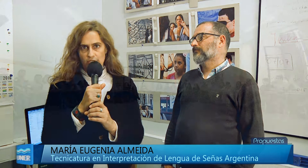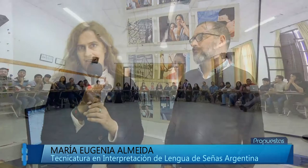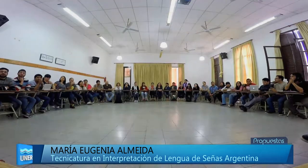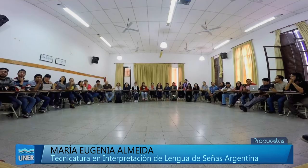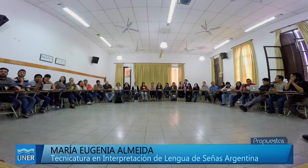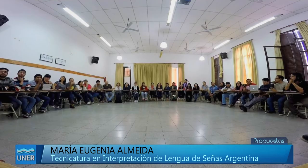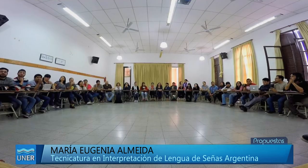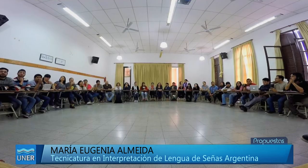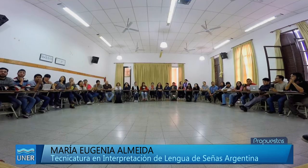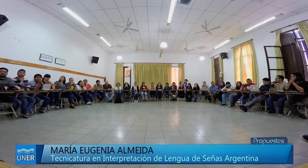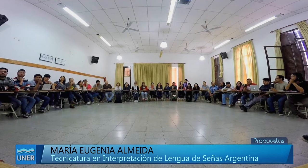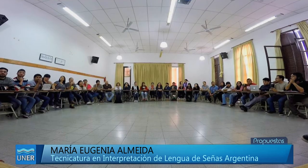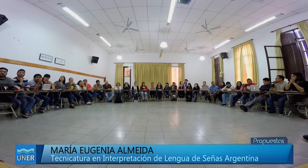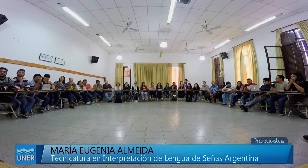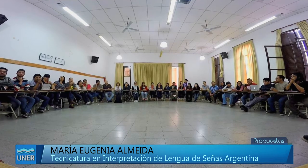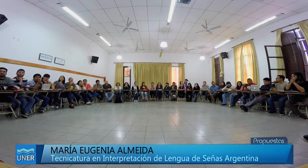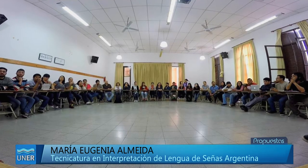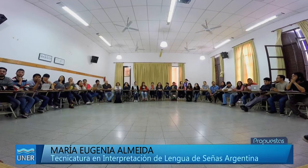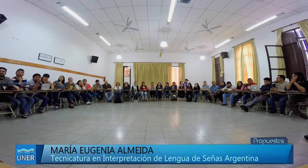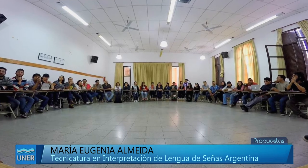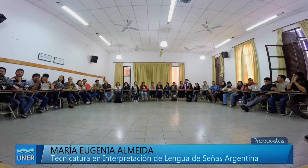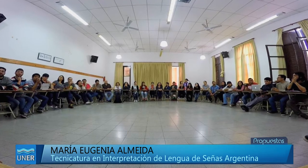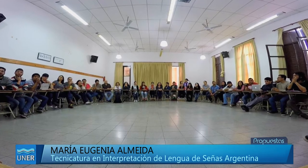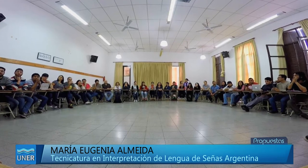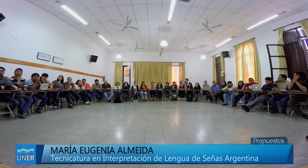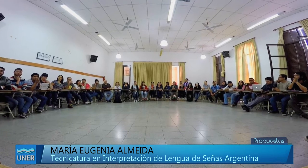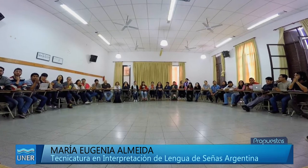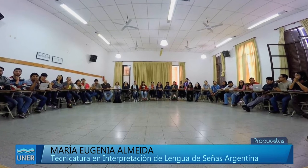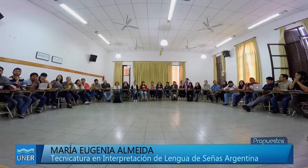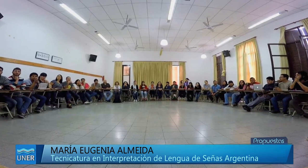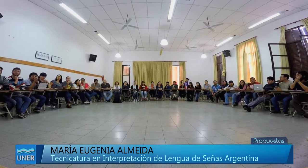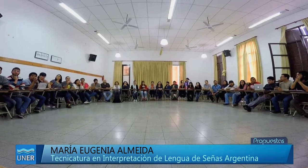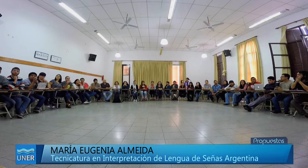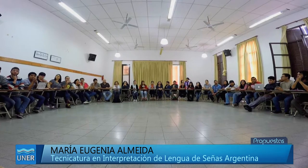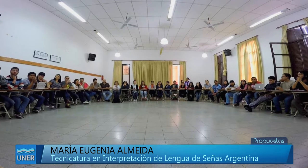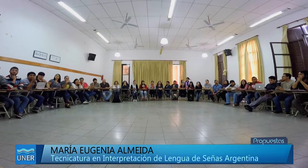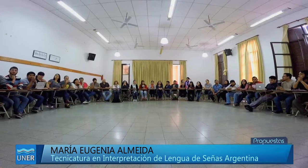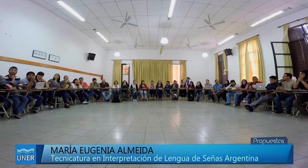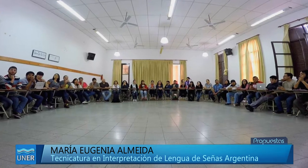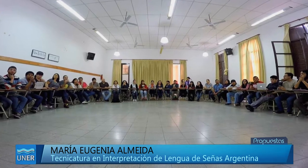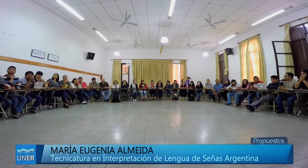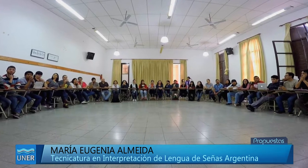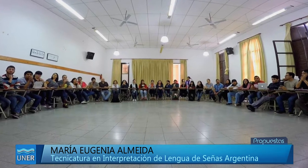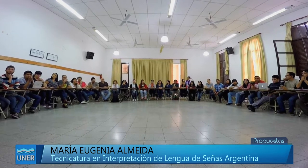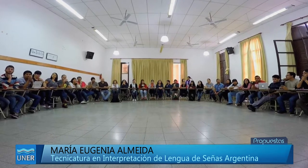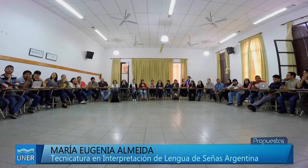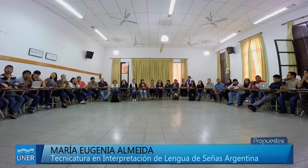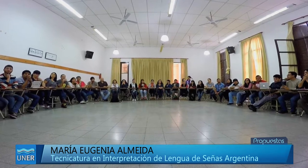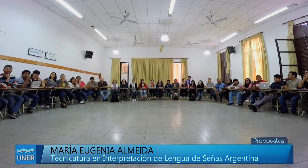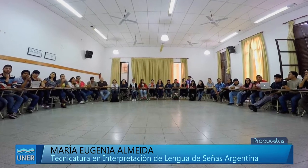sociales. La comunidad sorda, nosotros nos gusta decir, nos empujó, dado que había una demanda muy fuerte en un espacio de